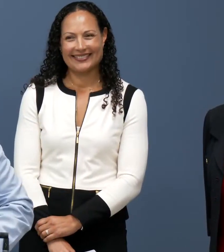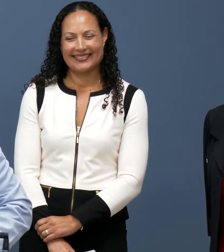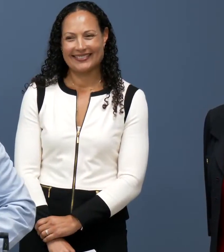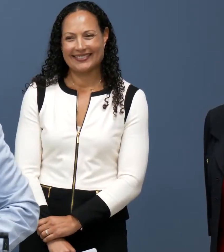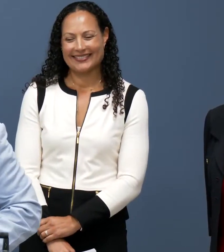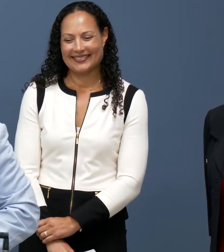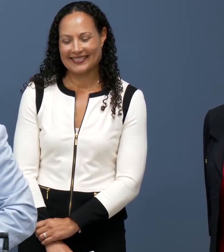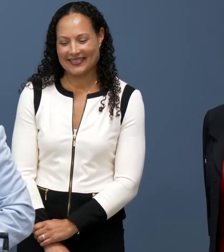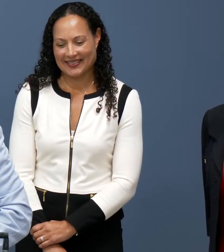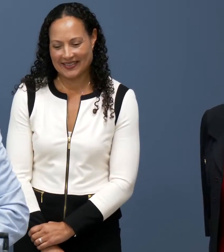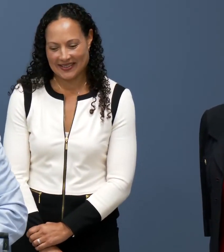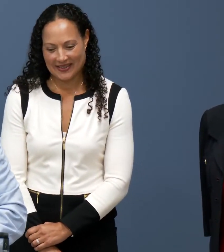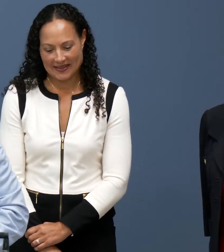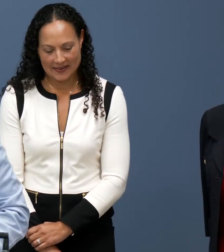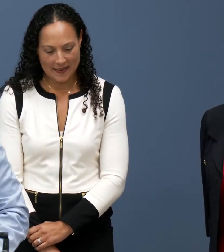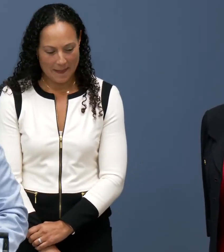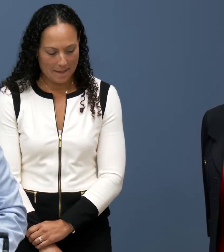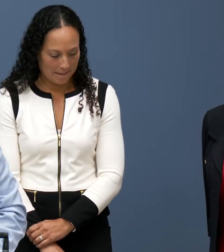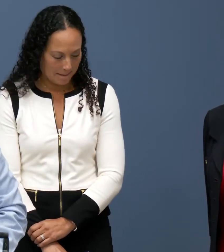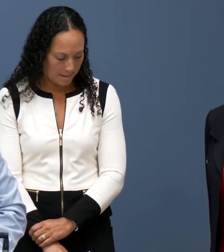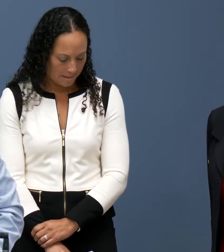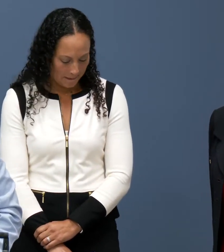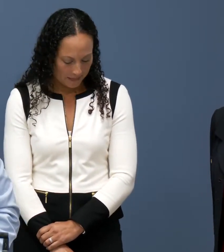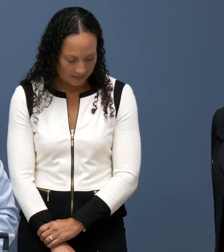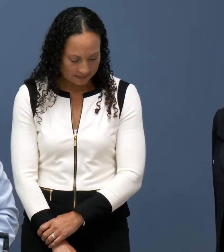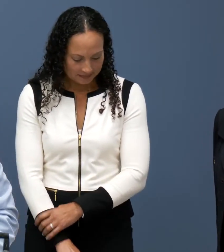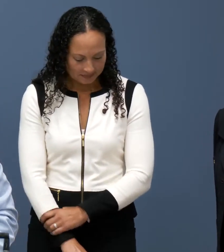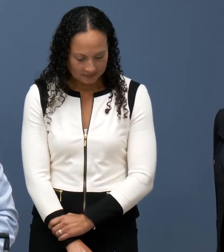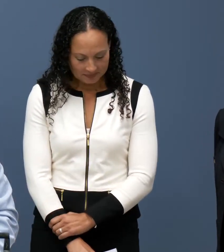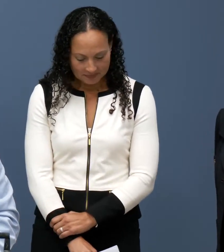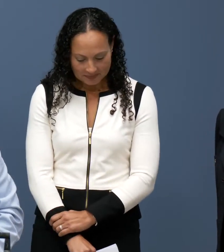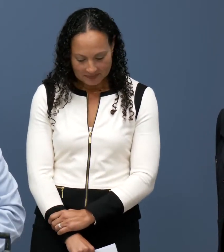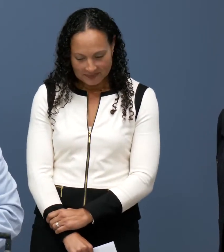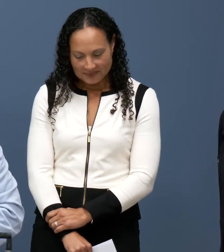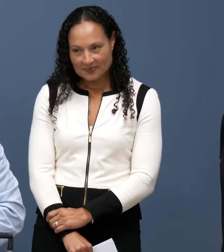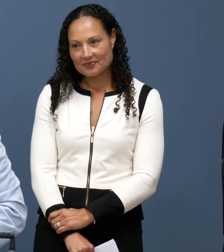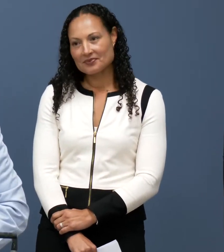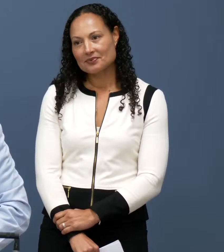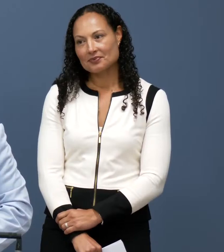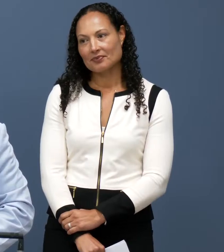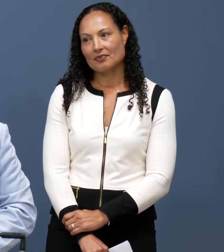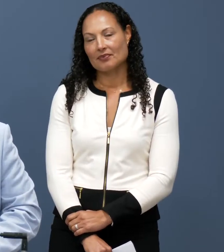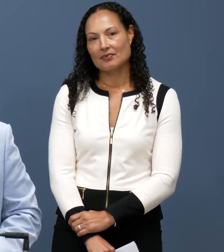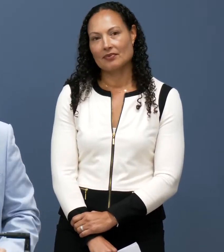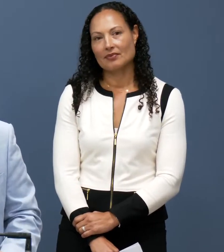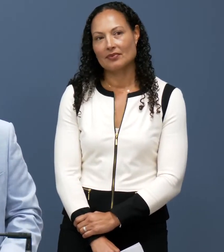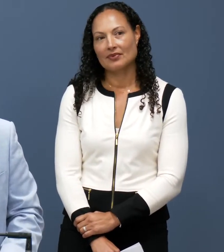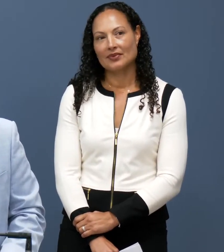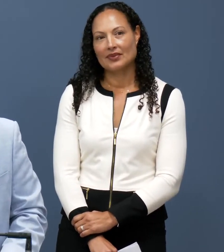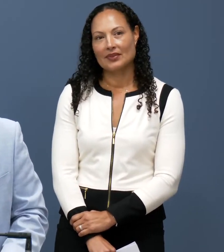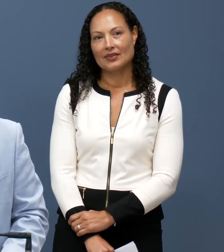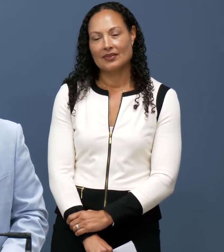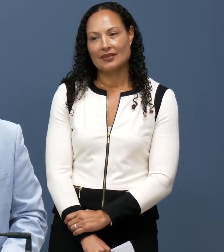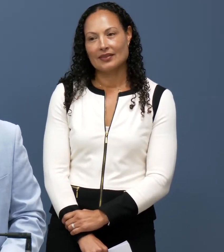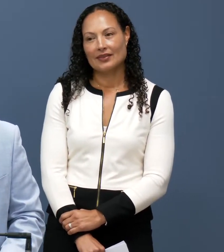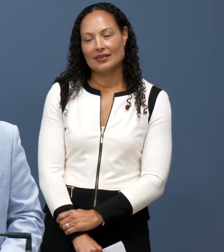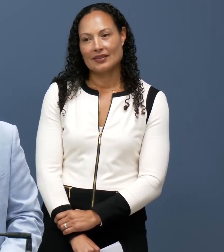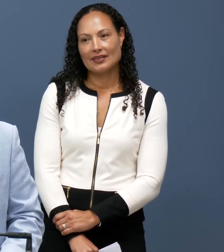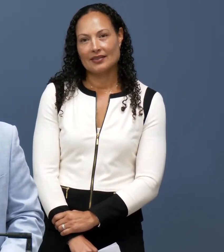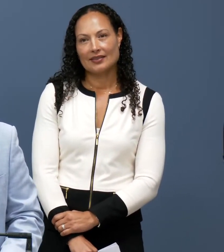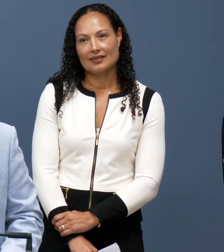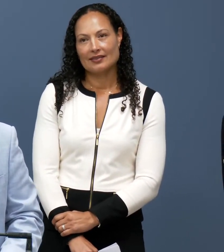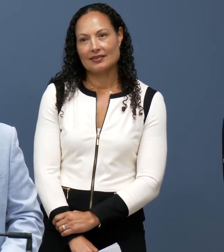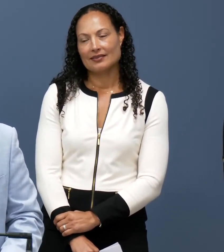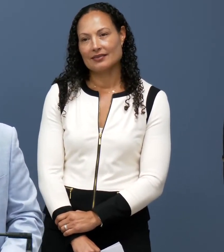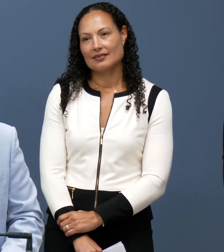បាទសូមជម្រាបសួរបងប្អូនទាំងអស់គ្នាសាលាក្រុងឡុងប៊ិចសូមគោរពស្វាគមន៍បងប្អូនទាំងអស់ហើយថ្ងៃនេះយើងខ្ញុំទាំងអស់គ្នាមានវត្តមាននៅ